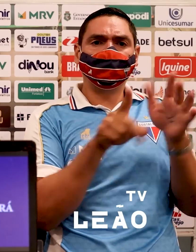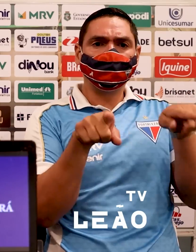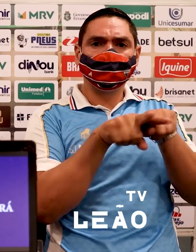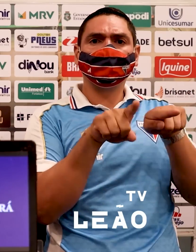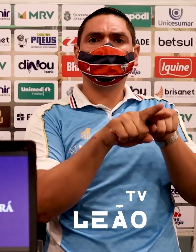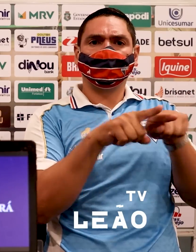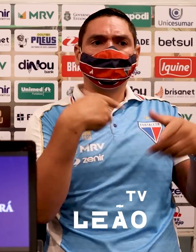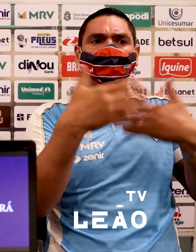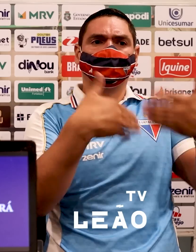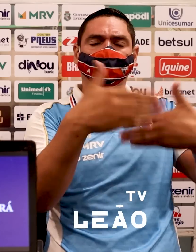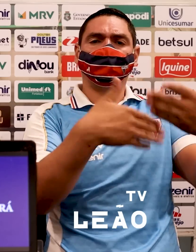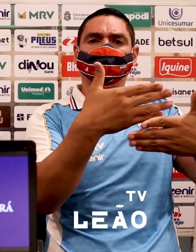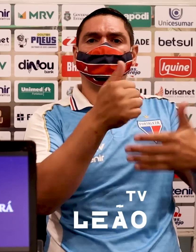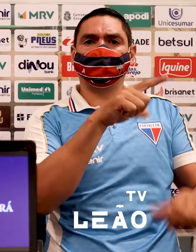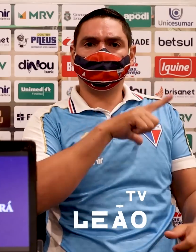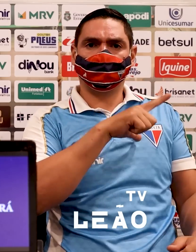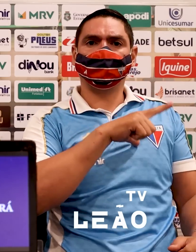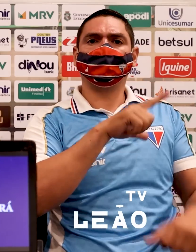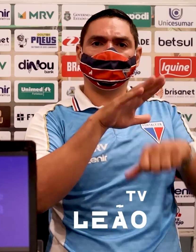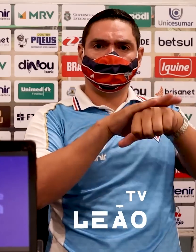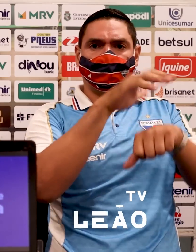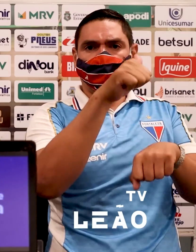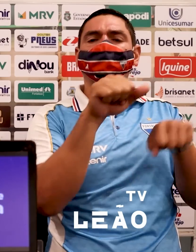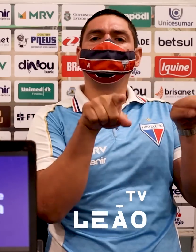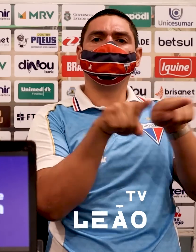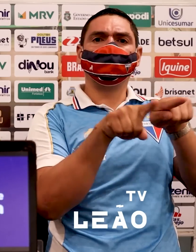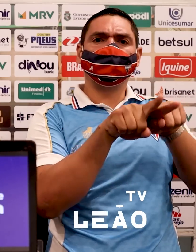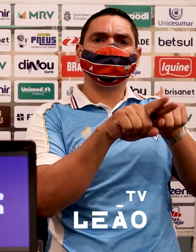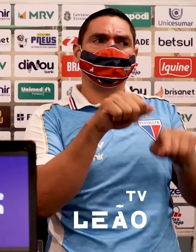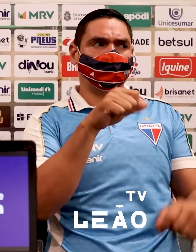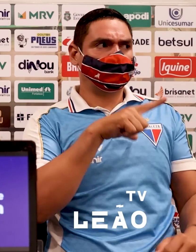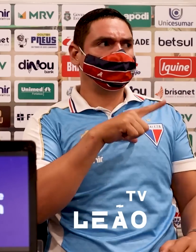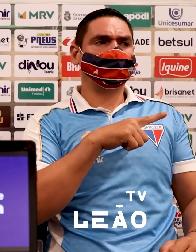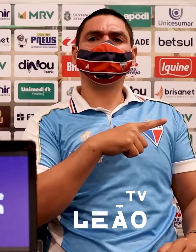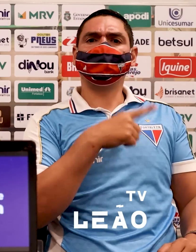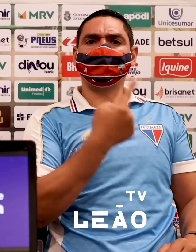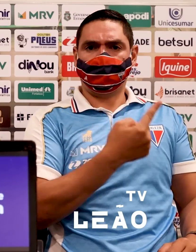y tratando de mejorar en cada